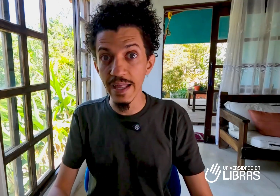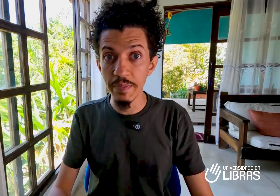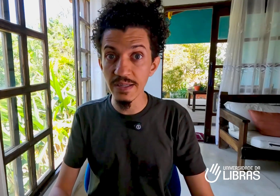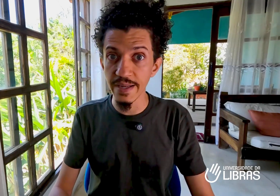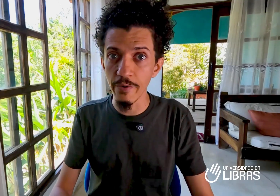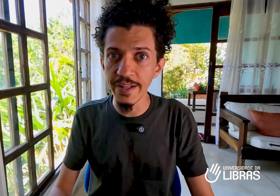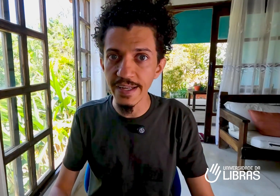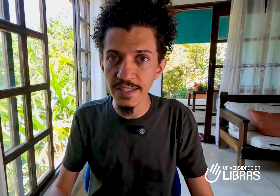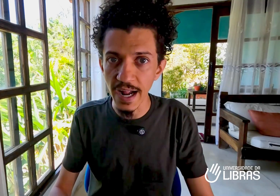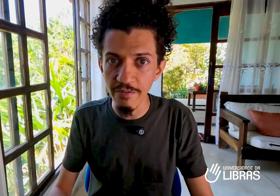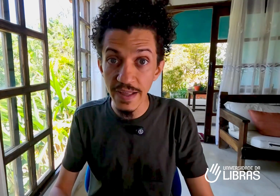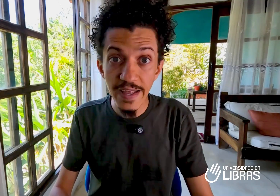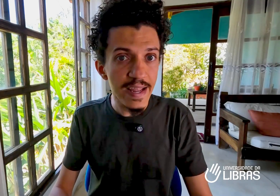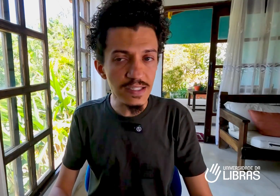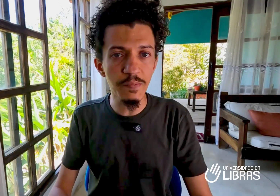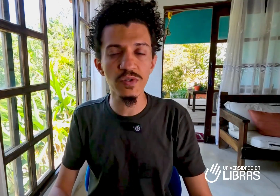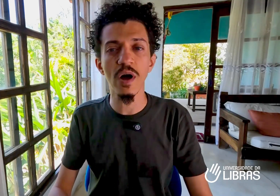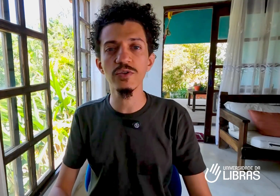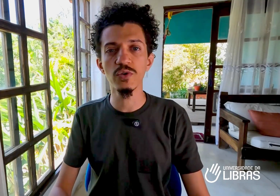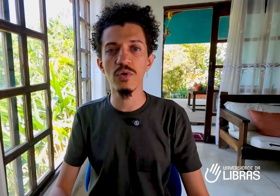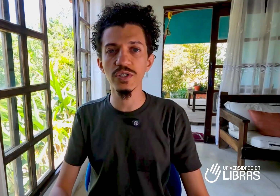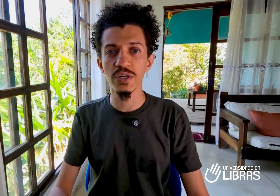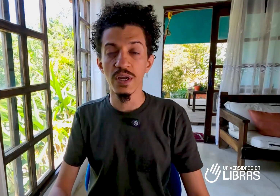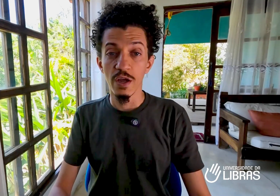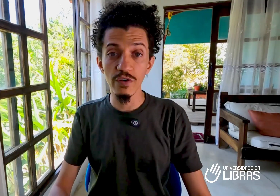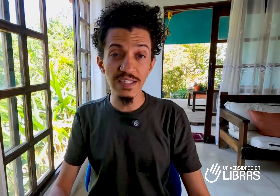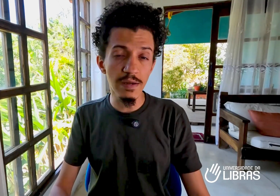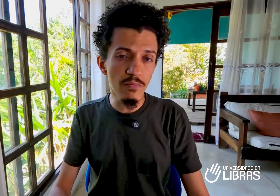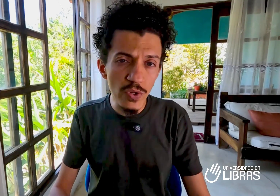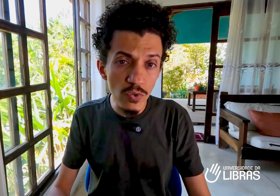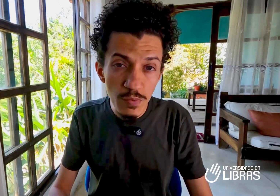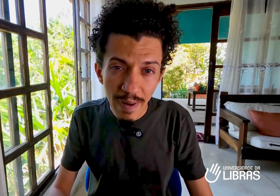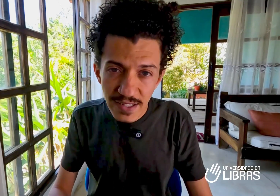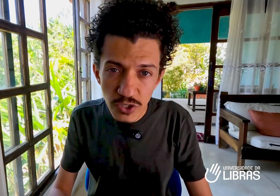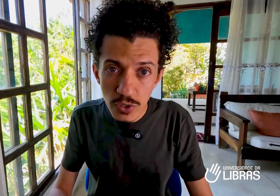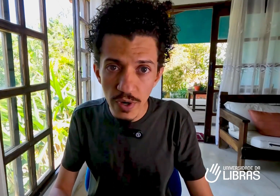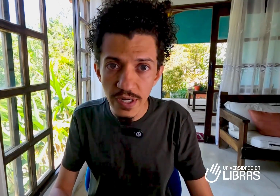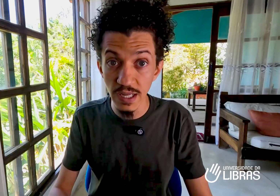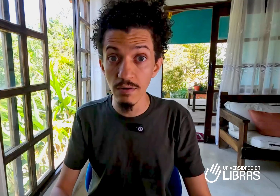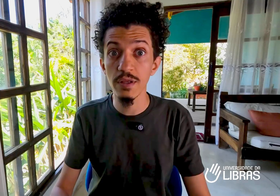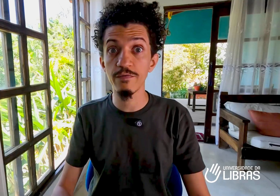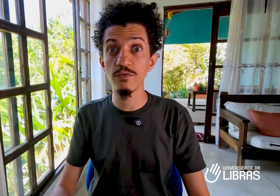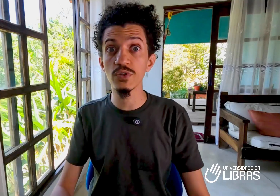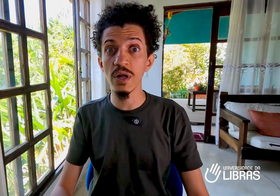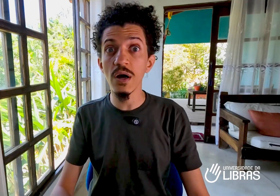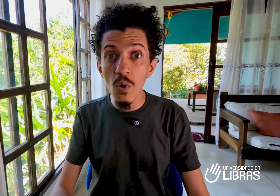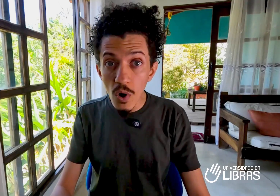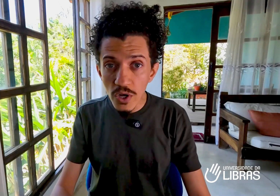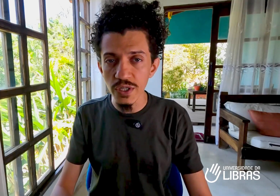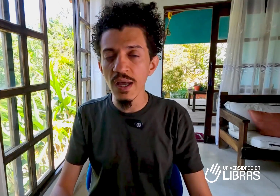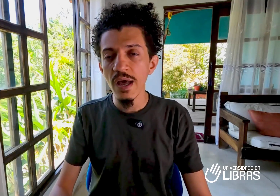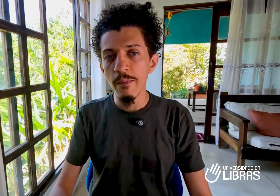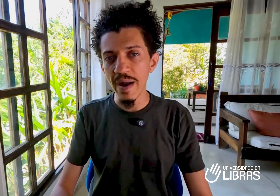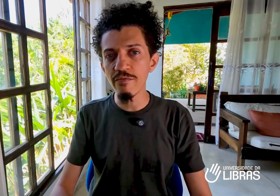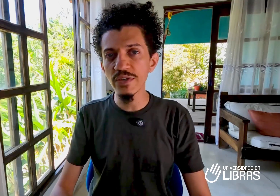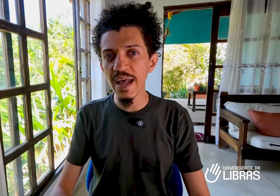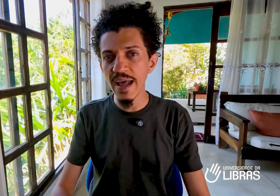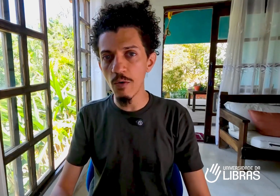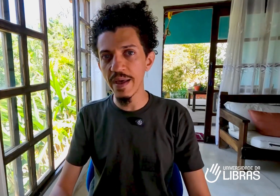Libras e a Unidestrava, e nesse episódio de hoje eu vou trazer muito dos bastidores daquilo que funciona hoje para você